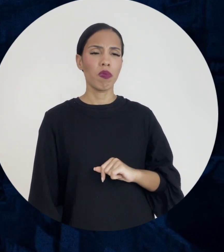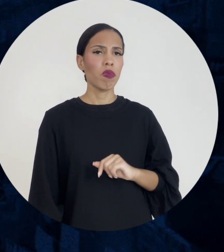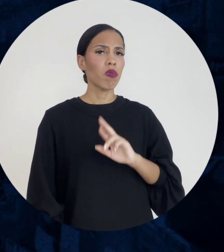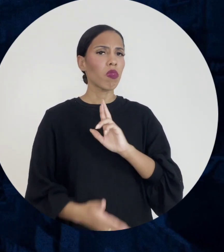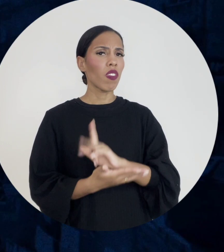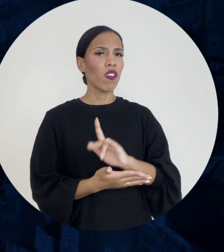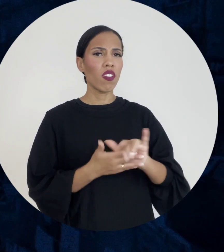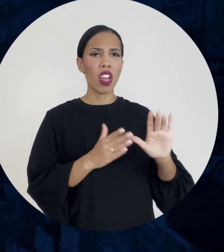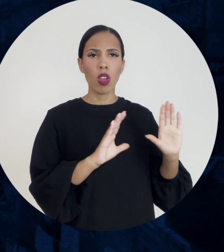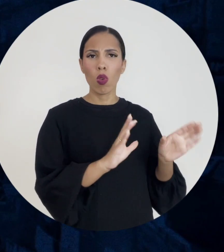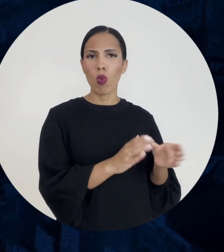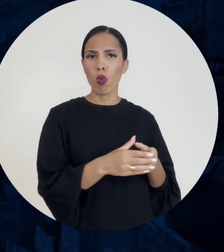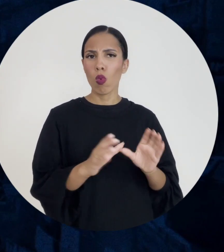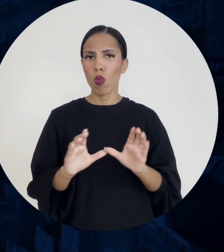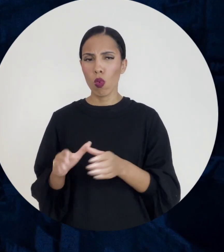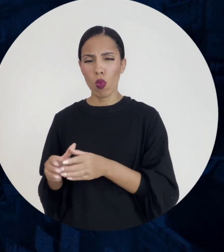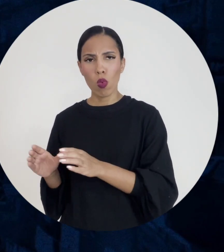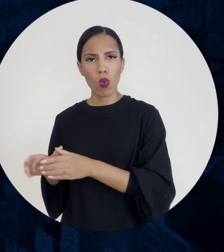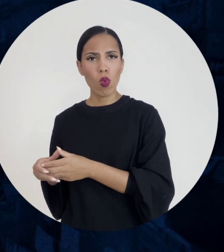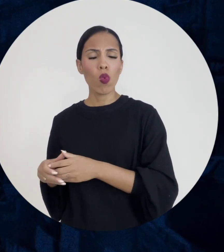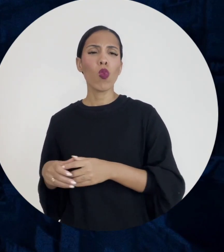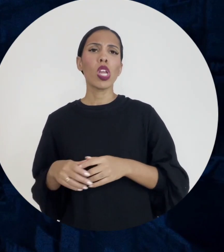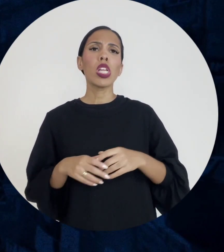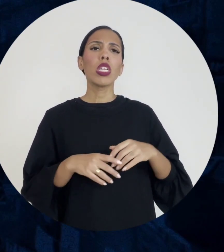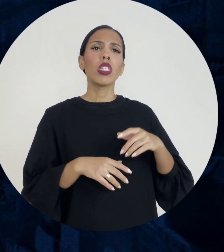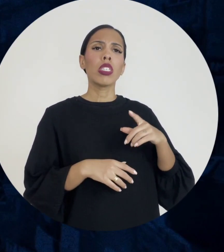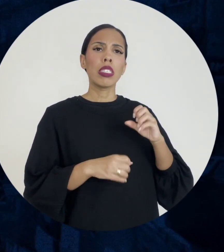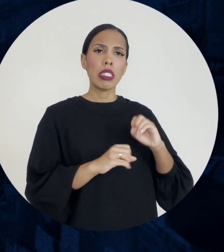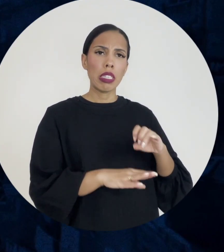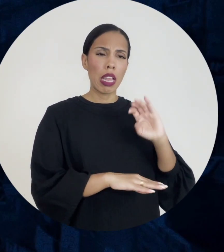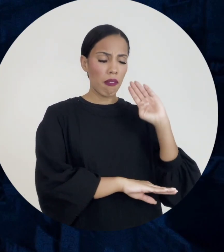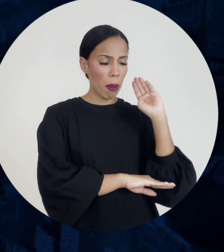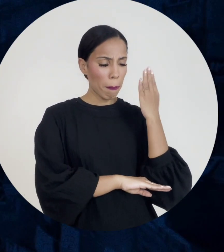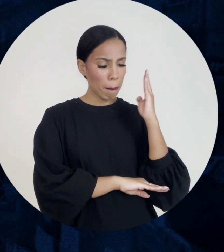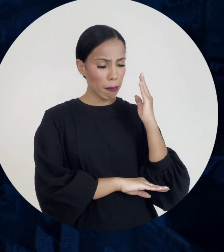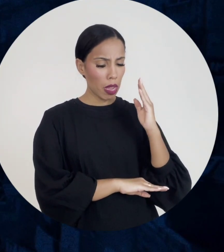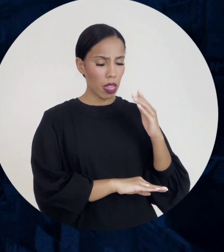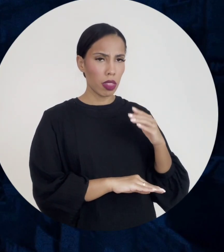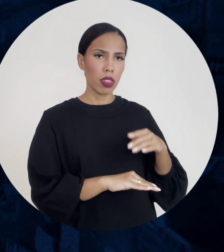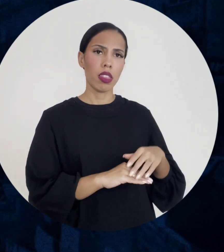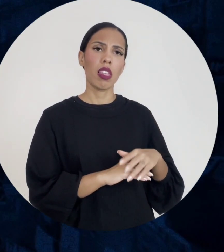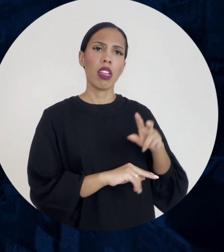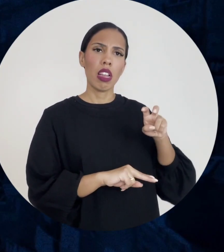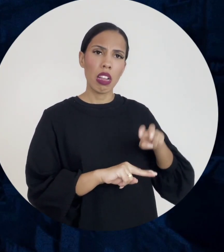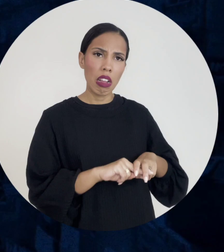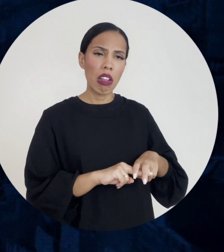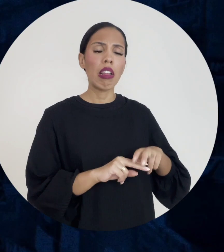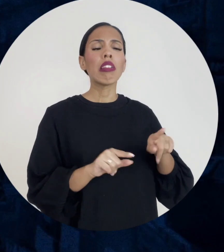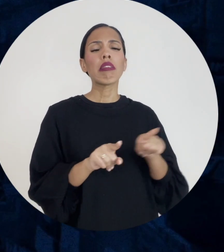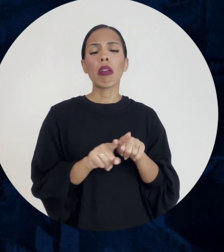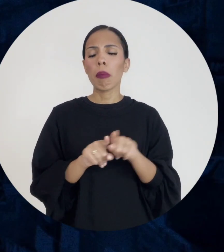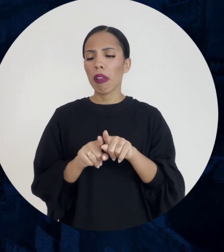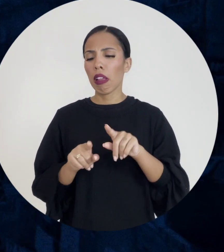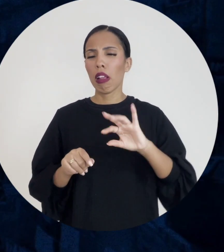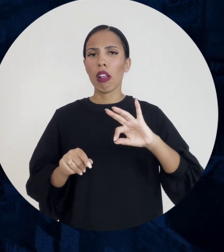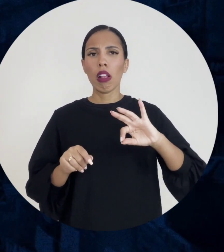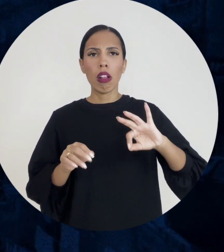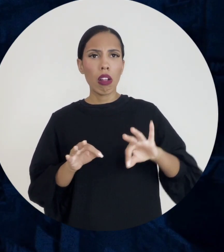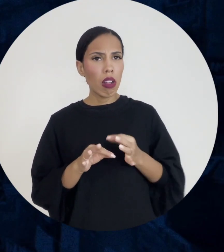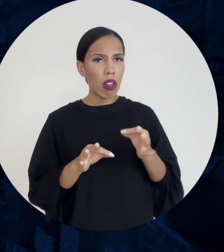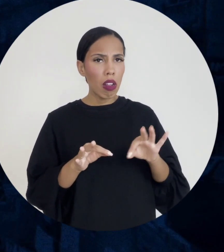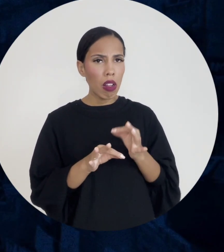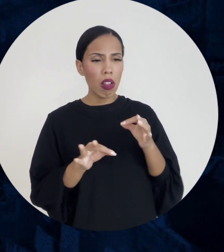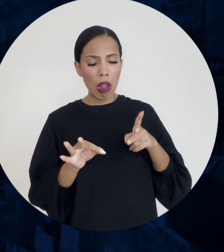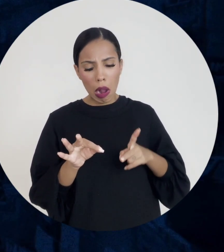vários grupos, era marcenaria, era corte e costura, era projeto